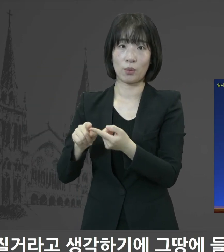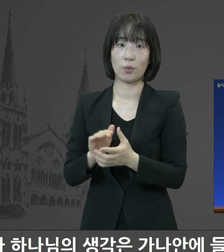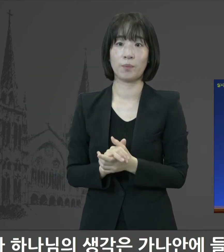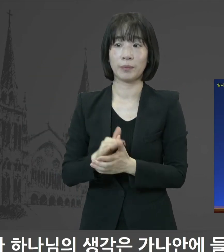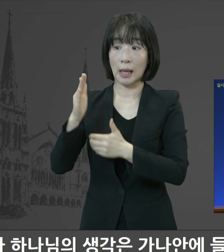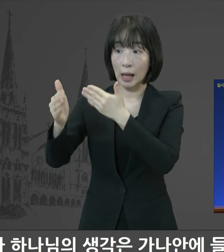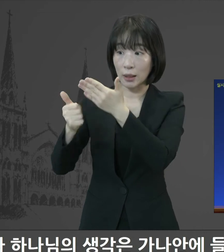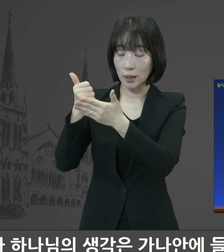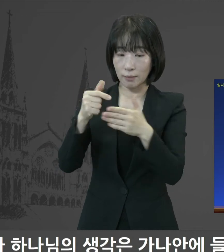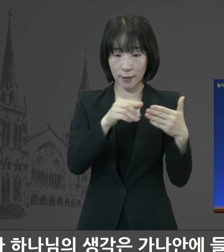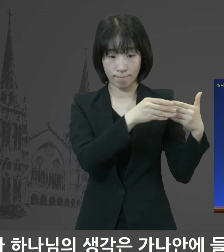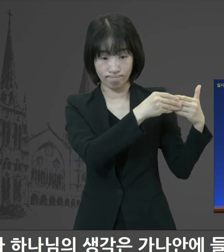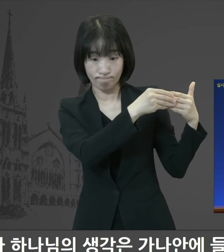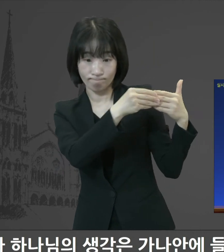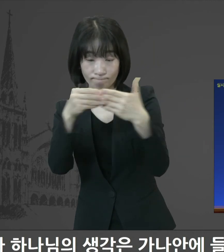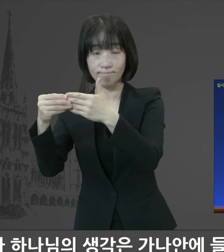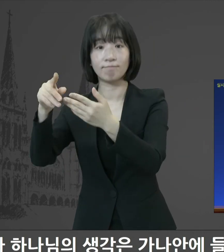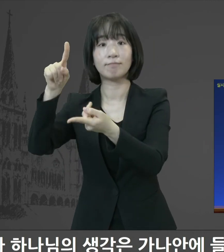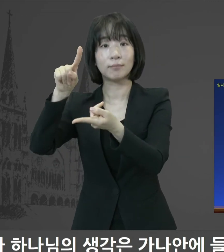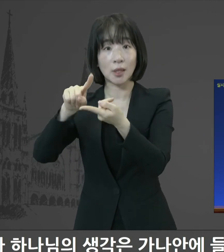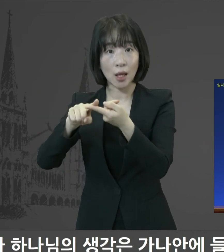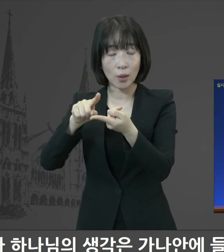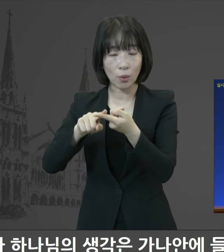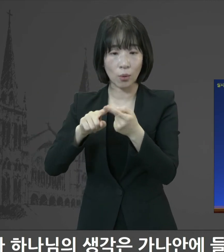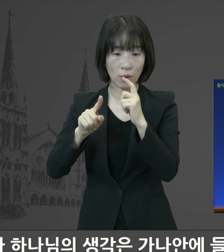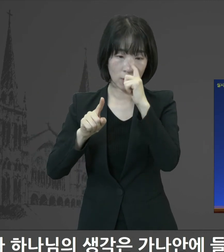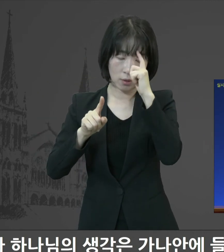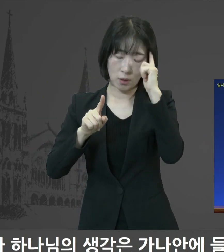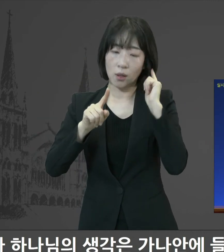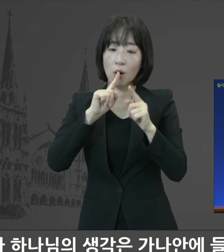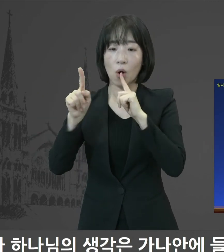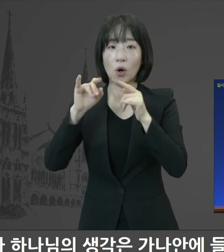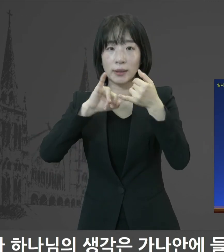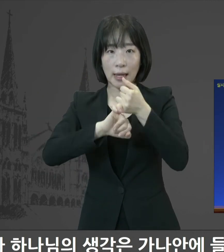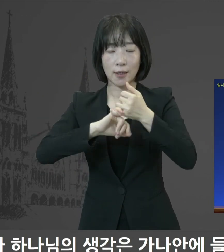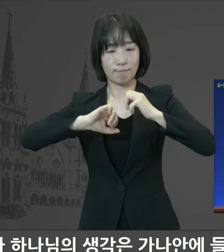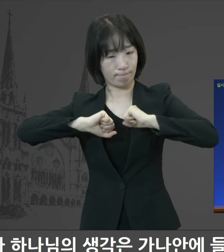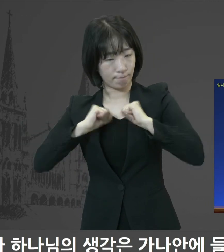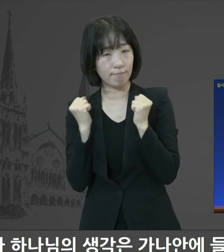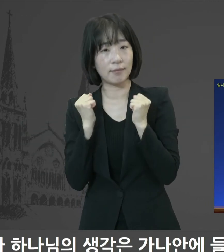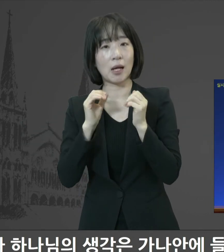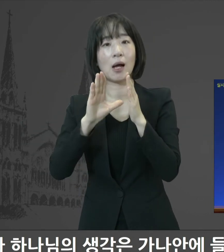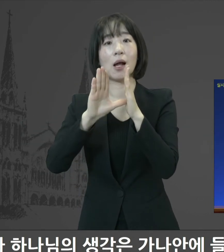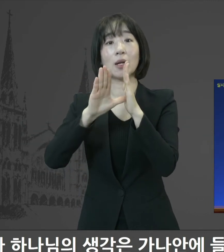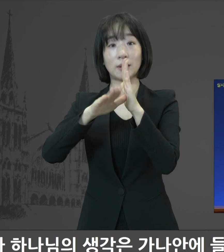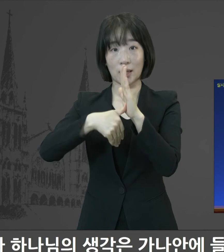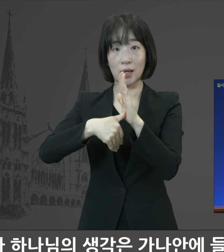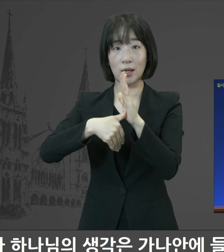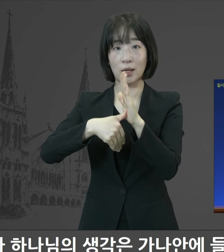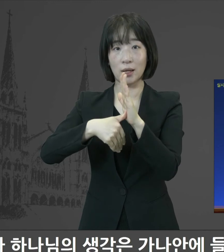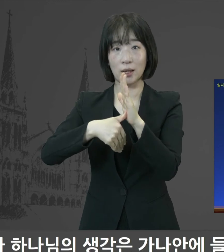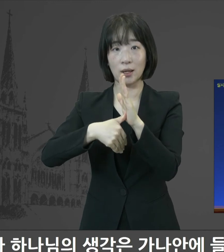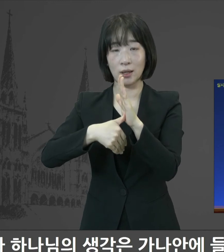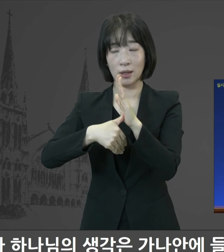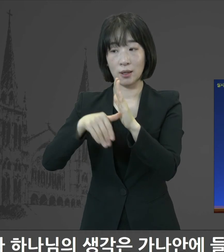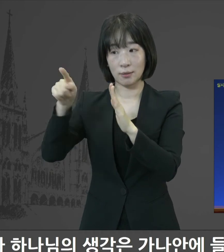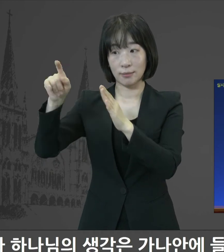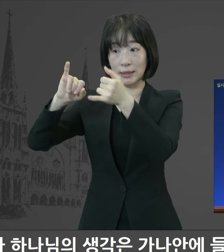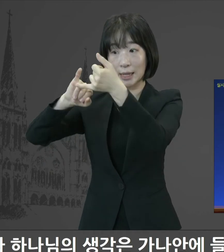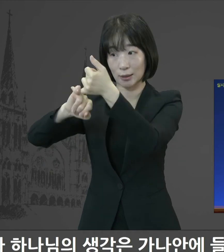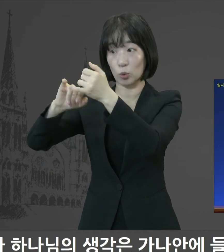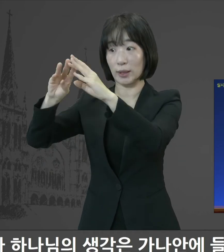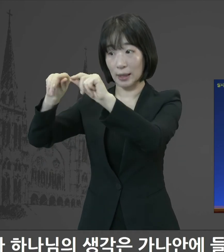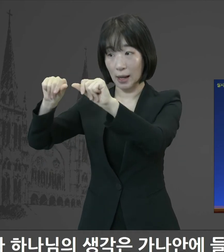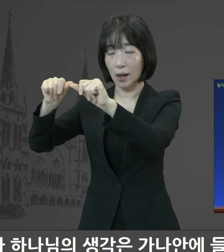하나님이 이끄시는 그 이끄심에, 그 언약에 순종하고 따라갈 때 하나님께서는 약속의 땅으로